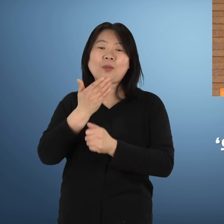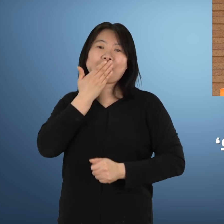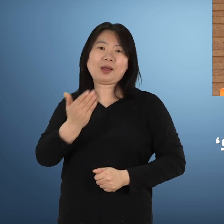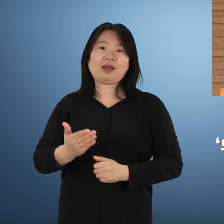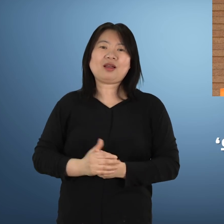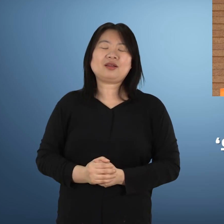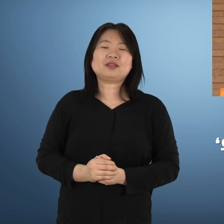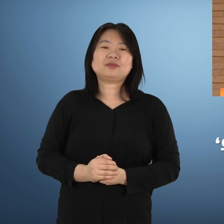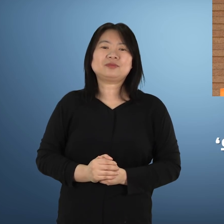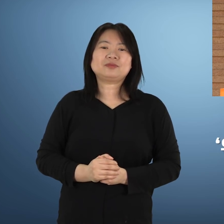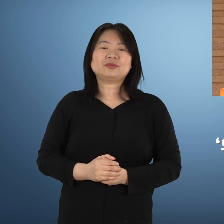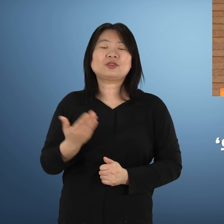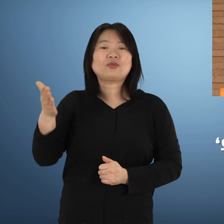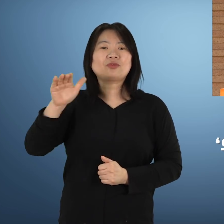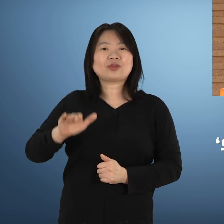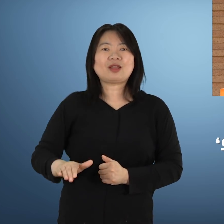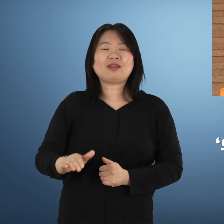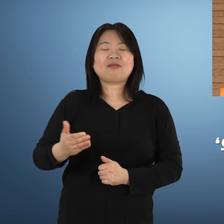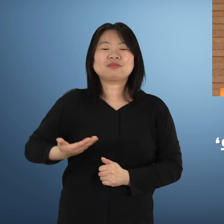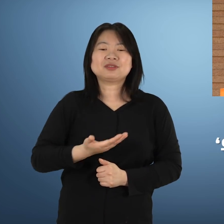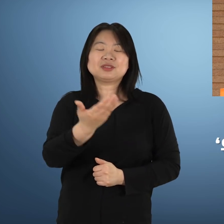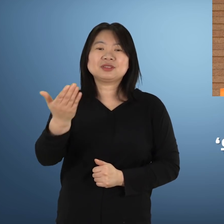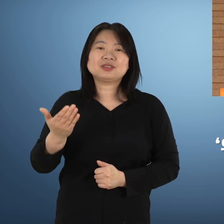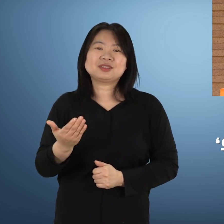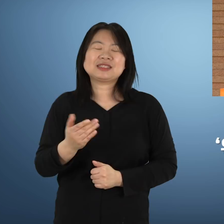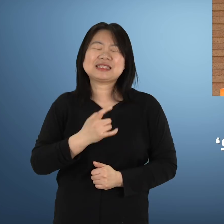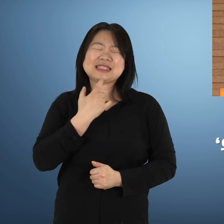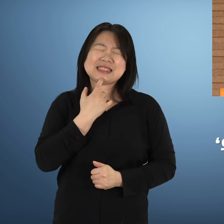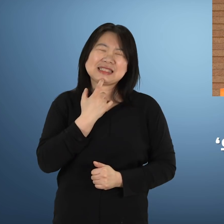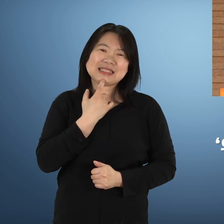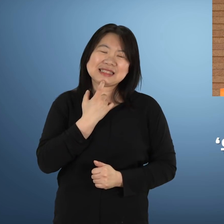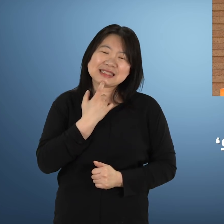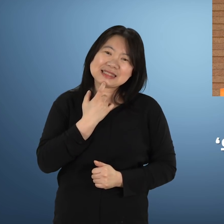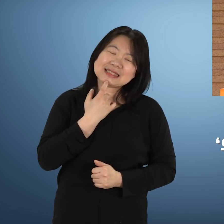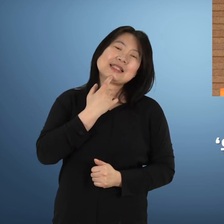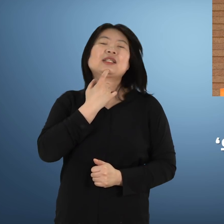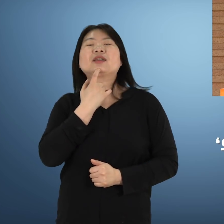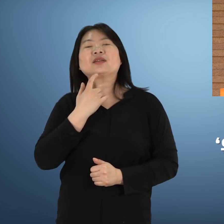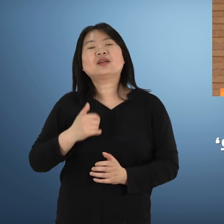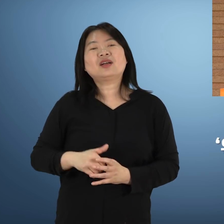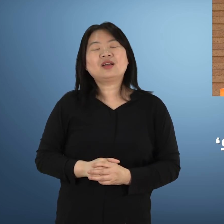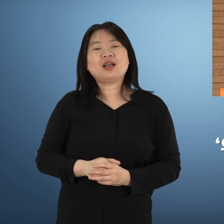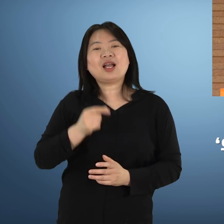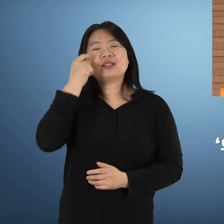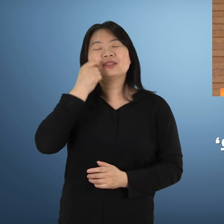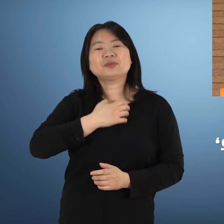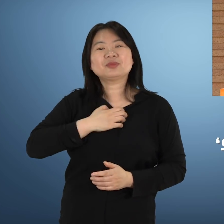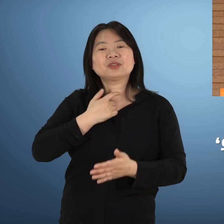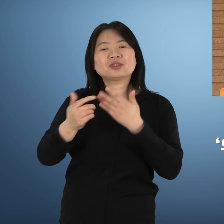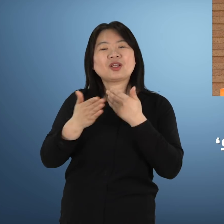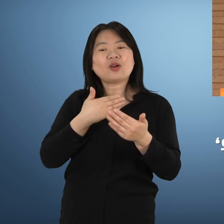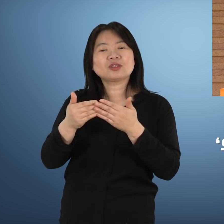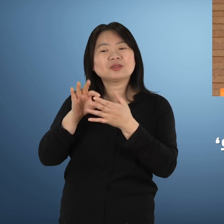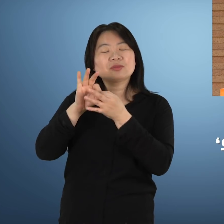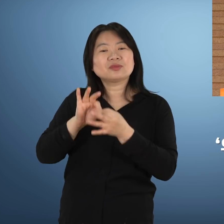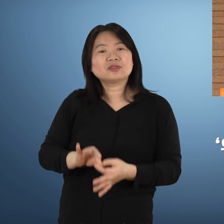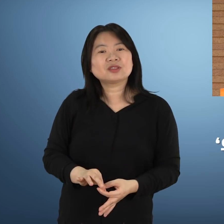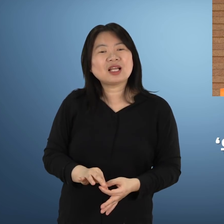거예요. 그런데 그들이 그런 지독한 슬픔을